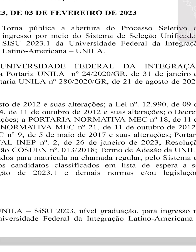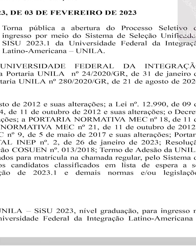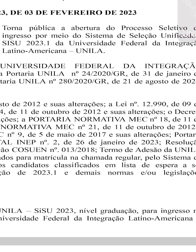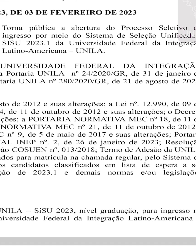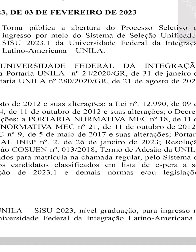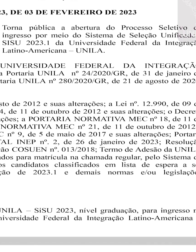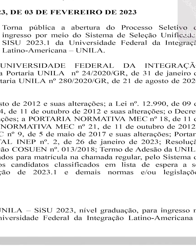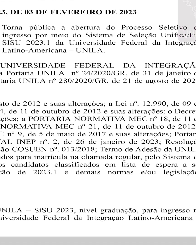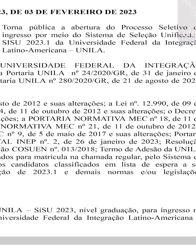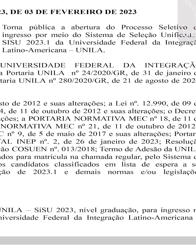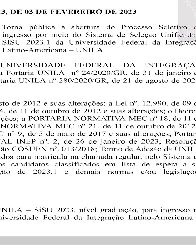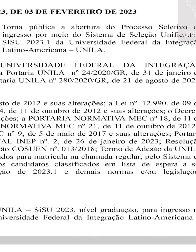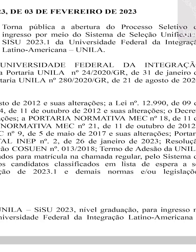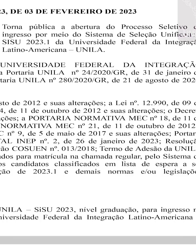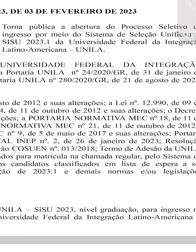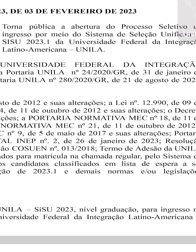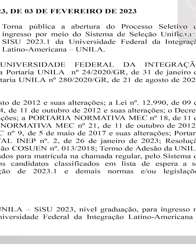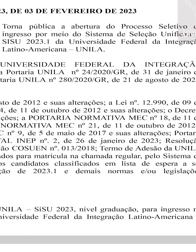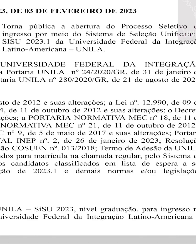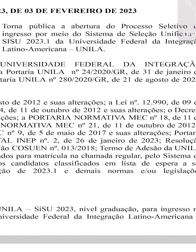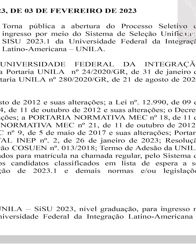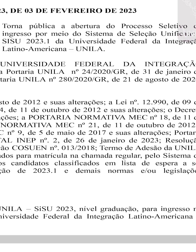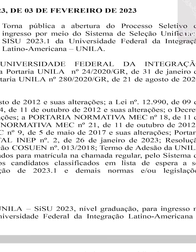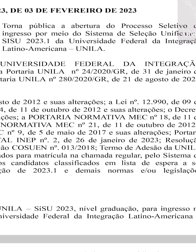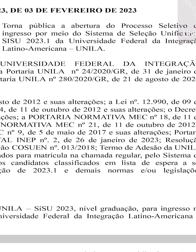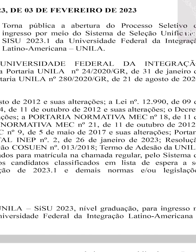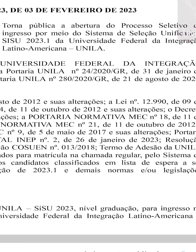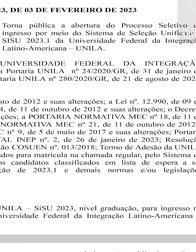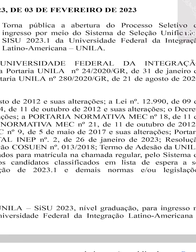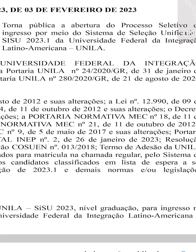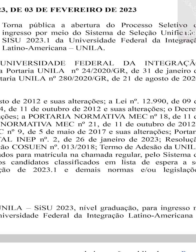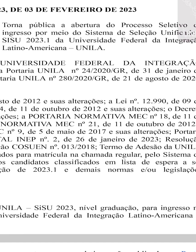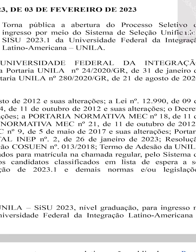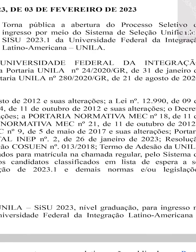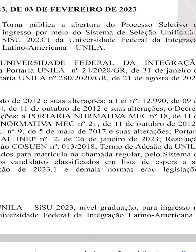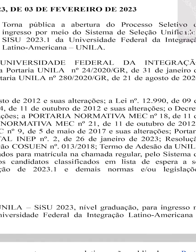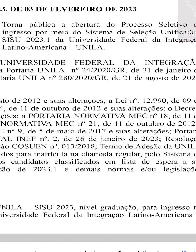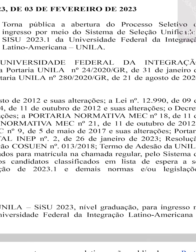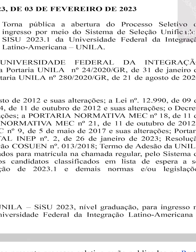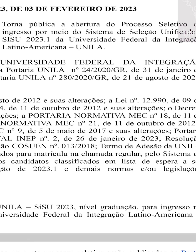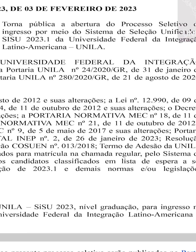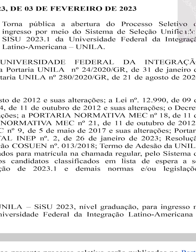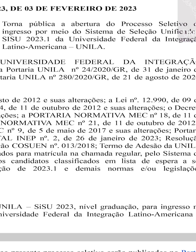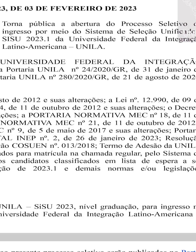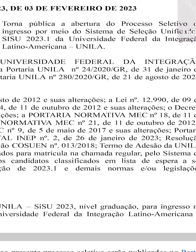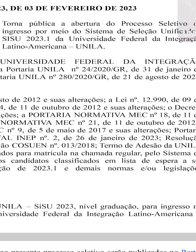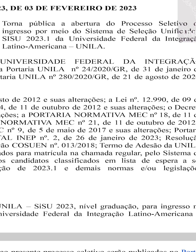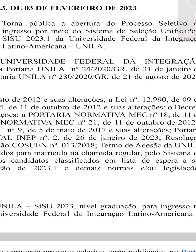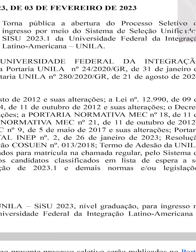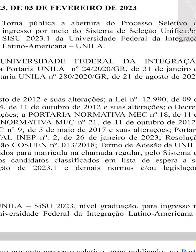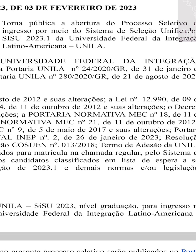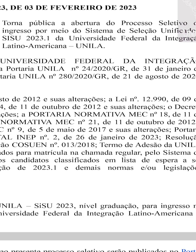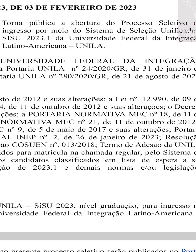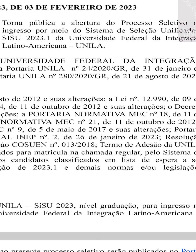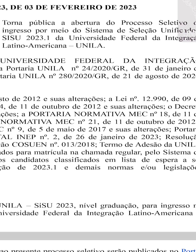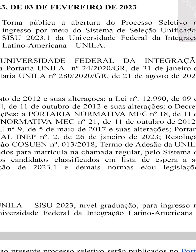18,11 de outubro de 2012, e suas alterações. A Portaria Normativa MEC,